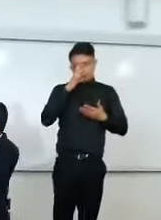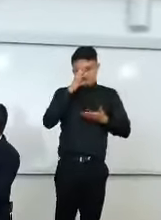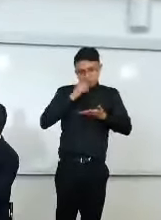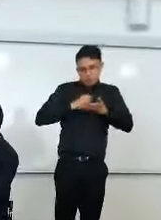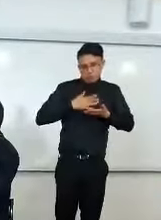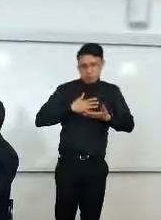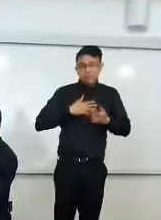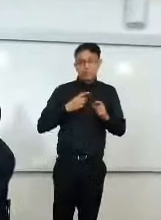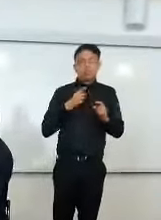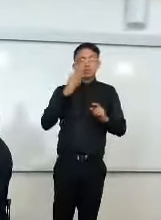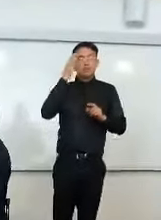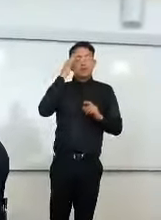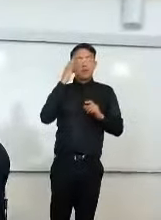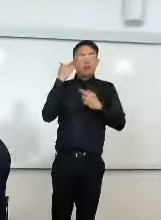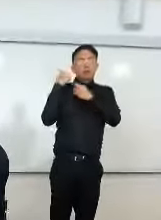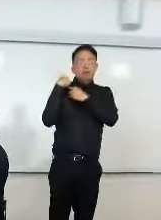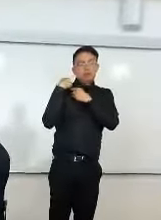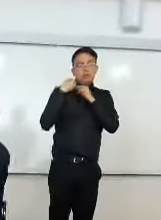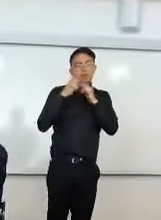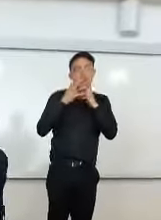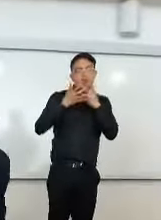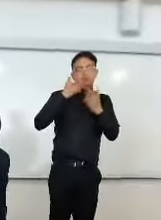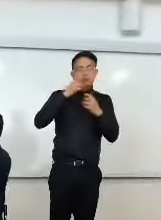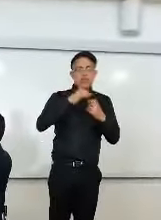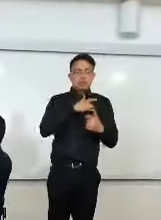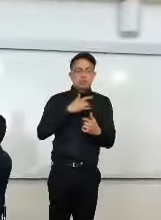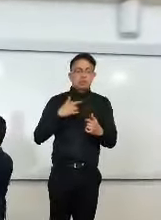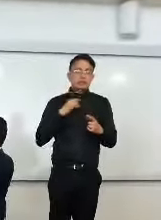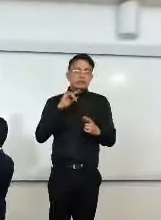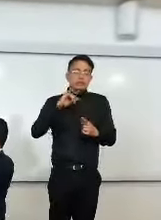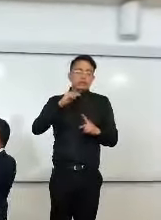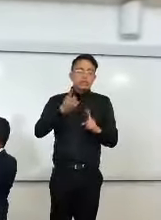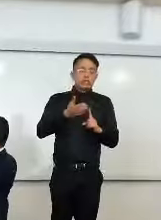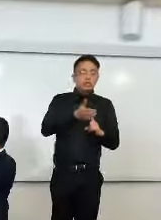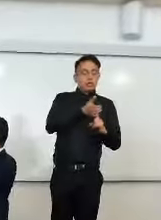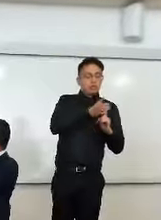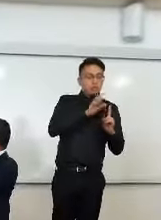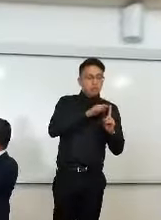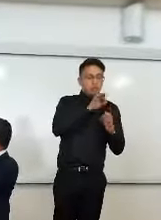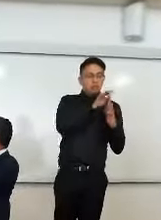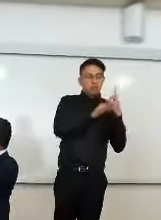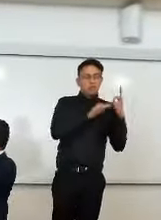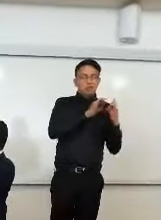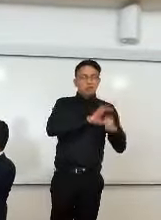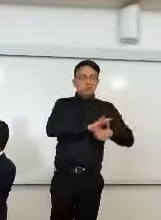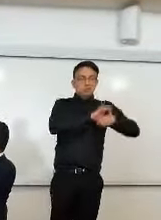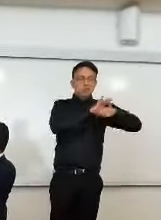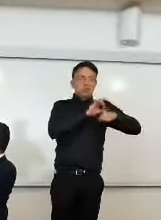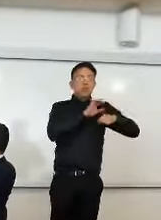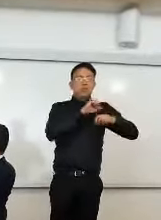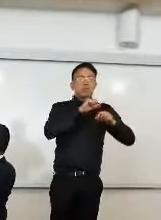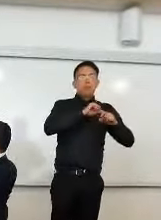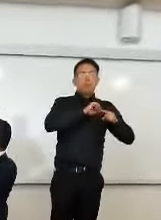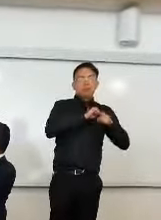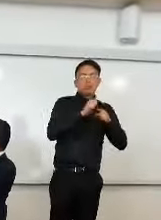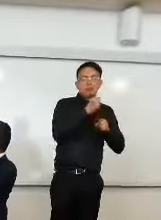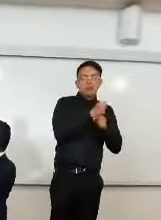con el sistema y con los profesionales, pues sí debe haber un mecanismo para poder proteger al profesional y su praxis,